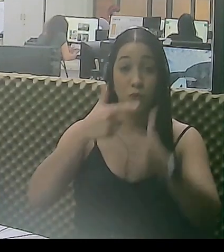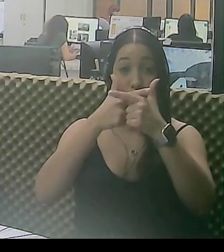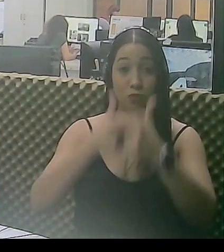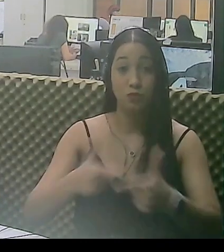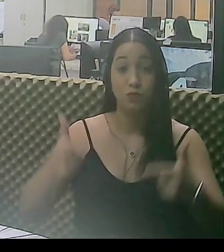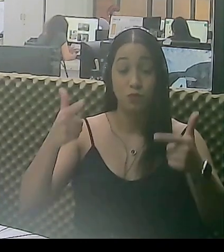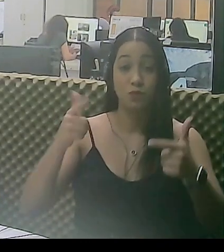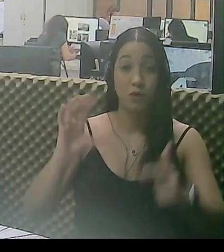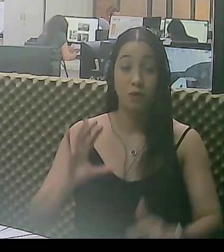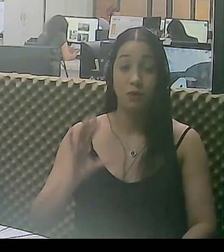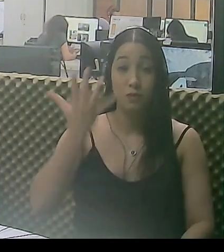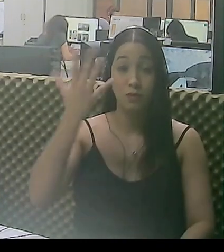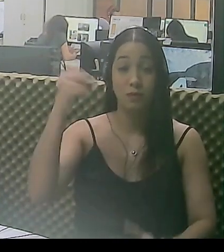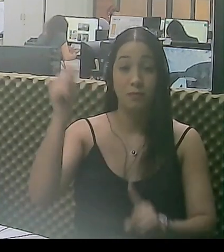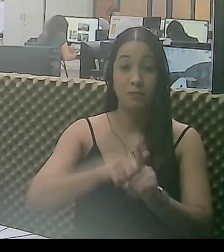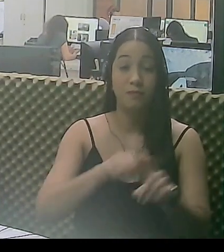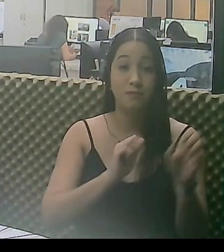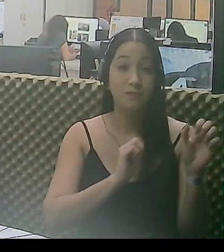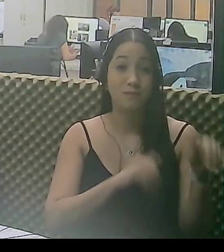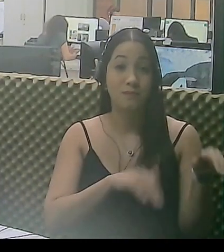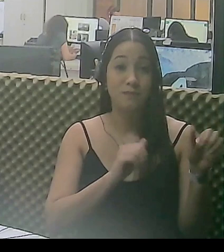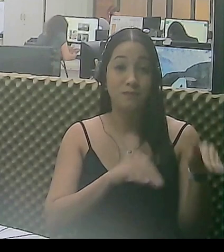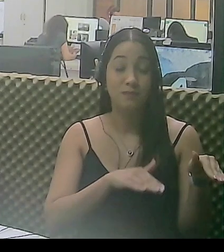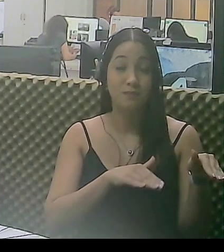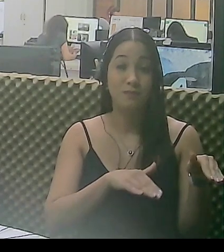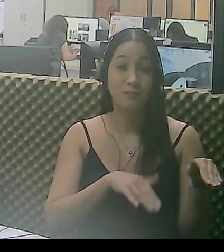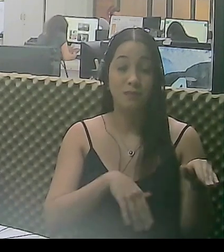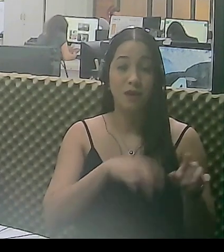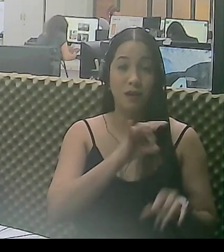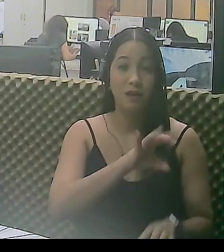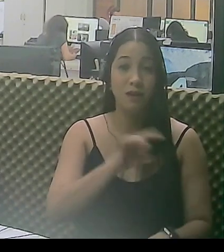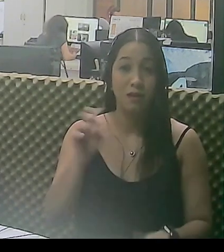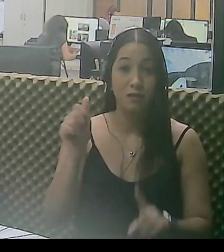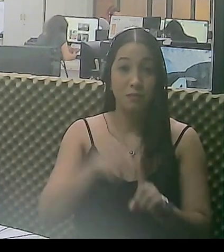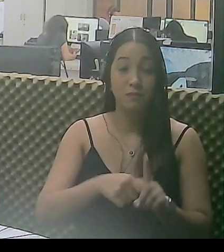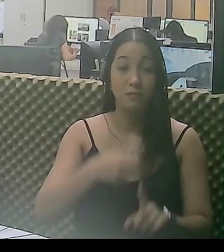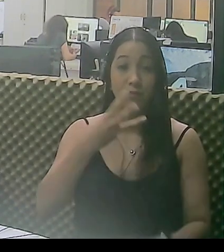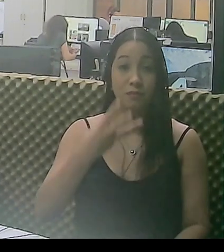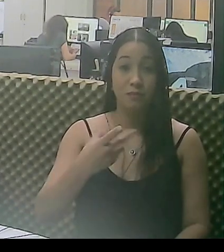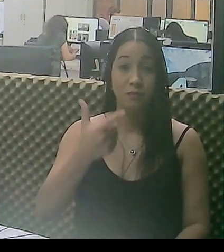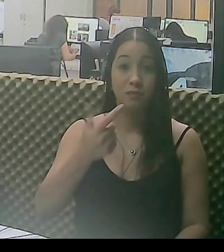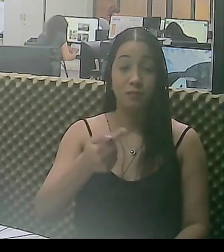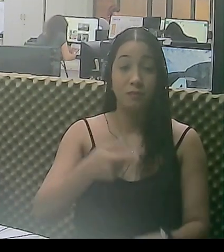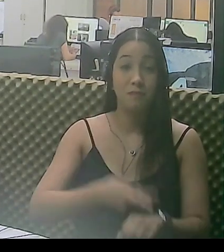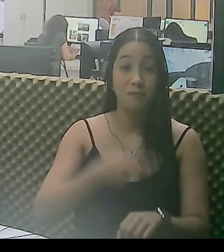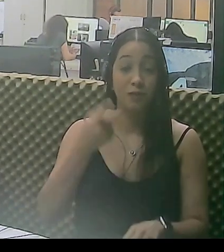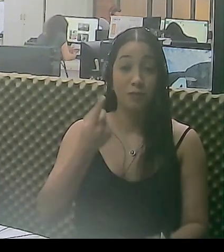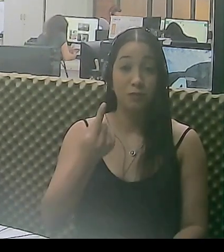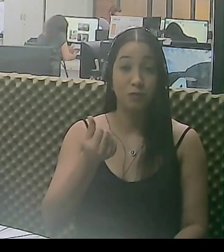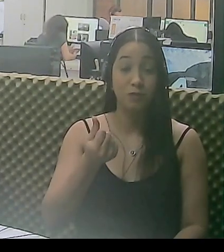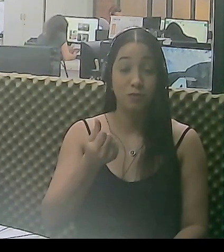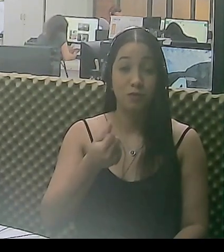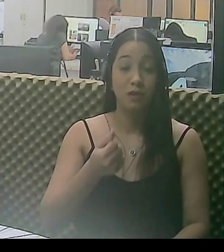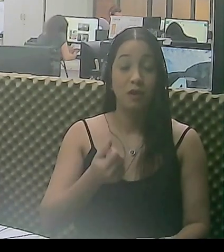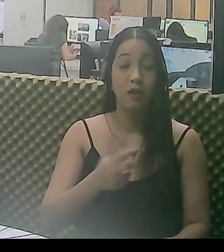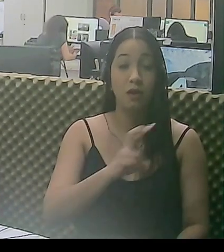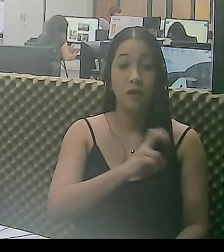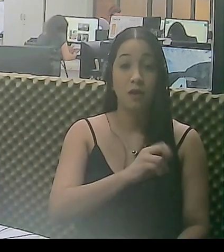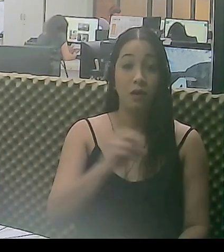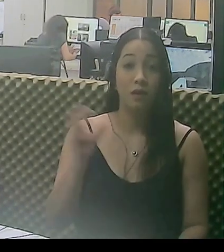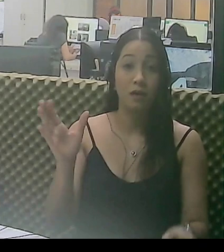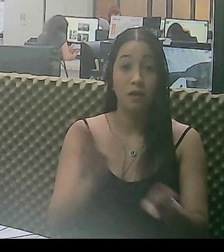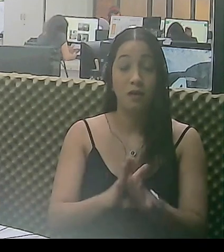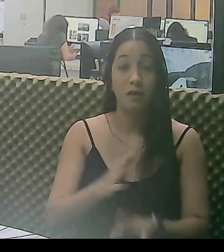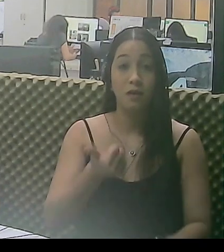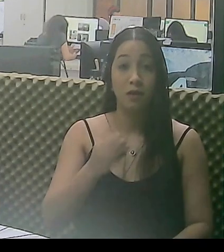ano que será realizado no mês de setembro por mês são sorteados 37 prêmios em dinheiro que variam de 500